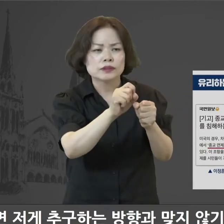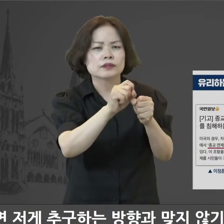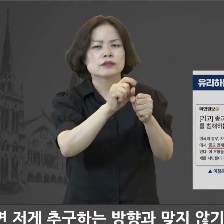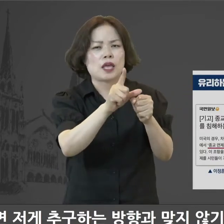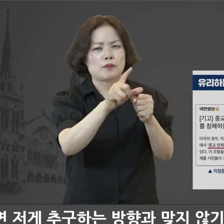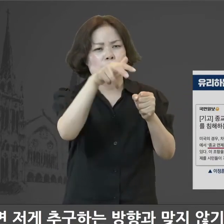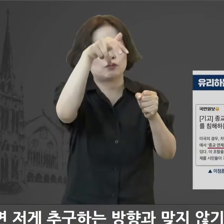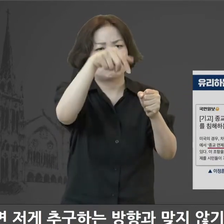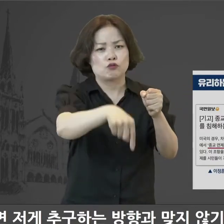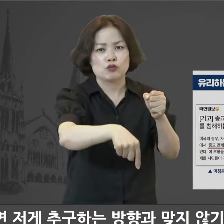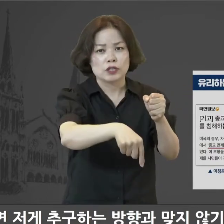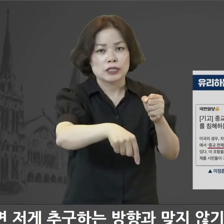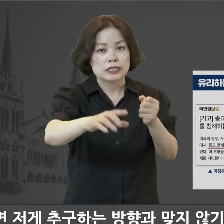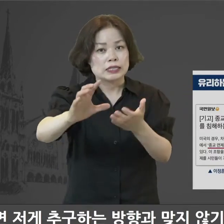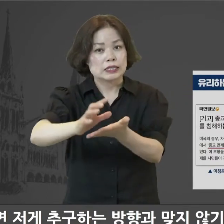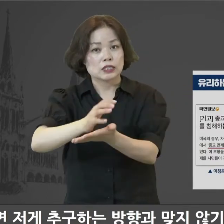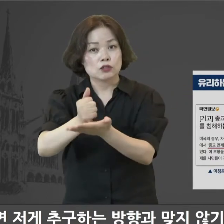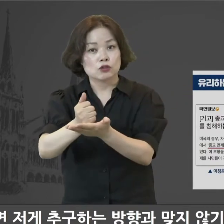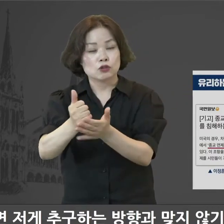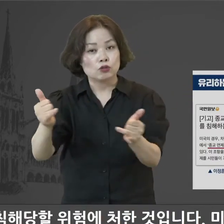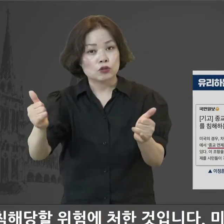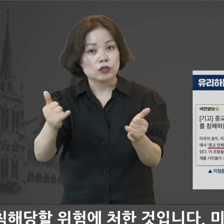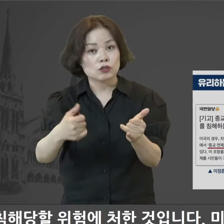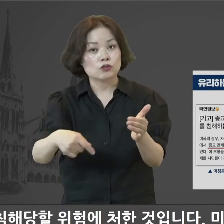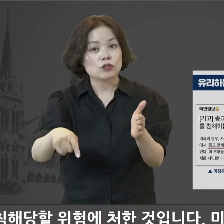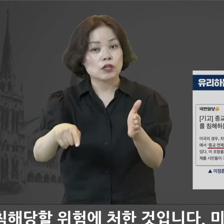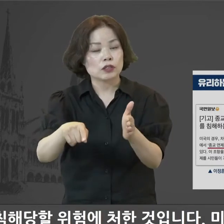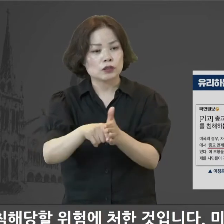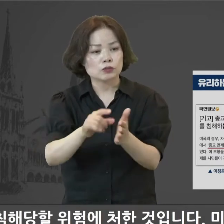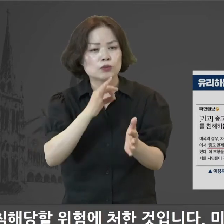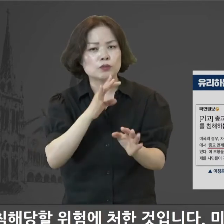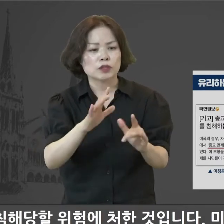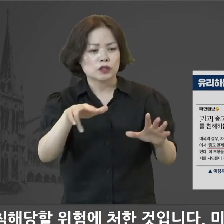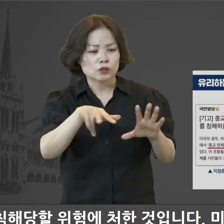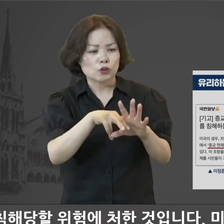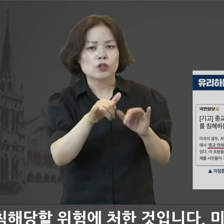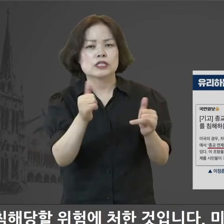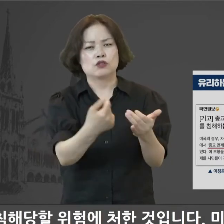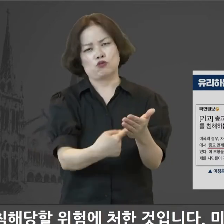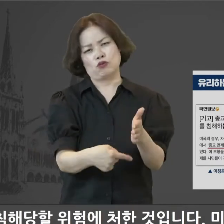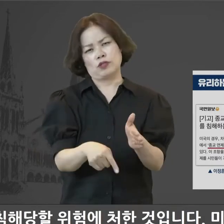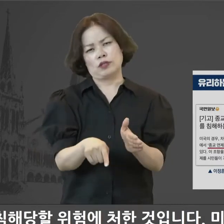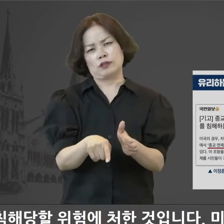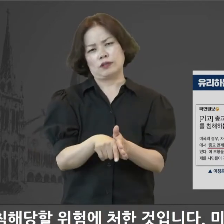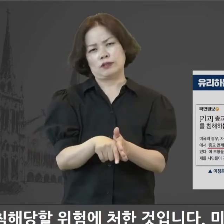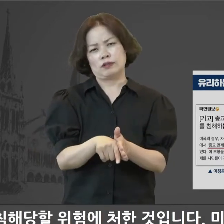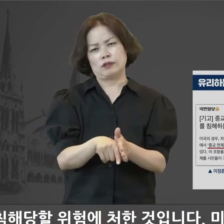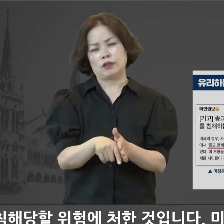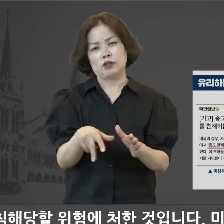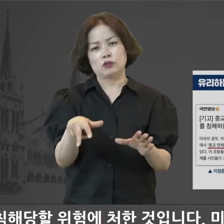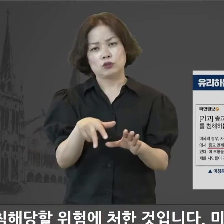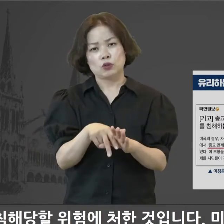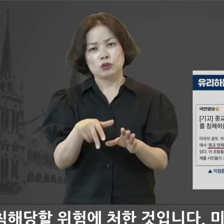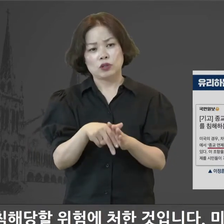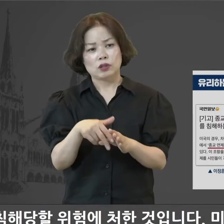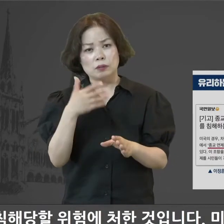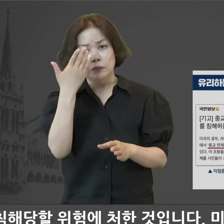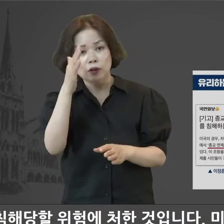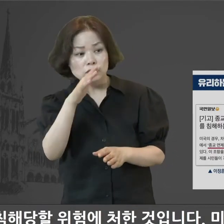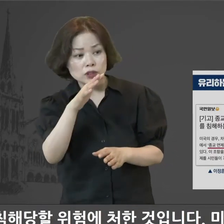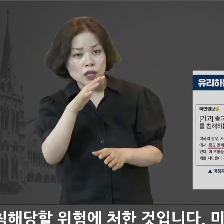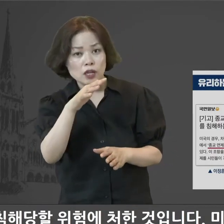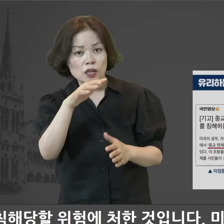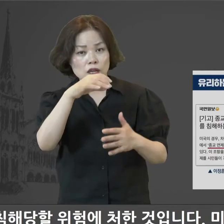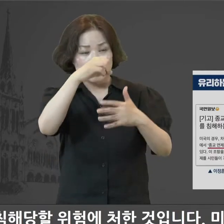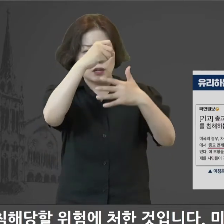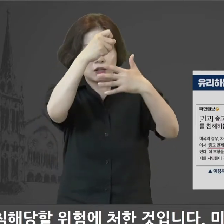주에서 크리스찬들을 위해, 크리스찬뿐만이 아니라 종교인들을 위해서 종교 면제 조항이 있다.